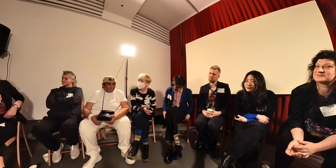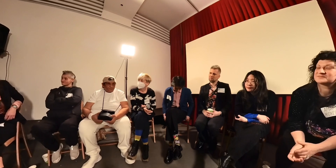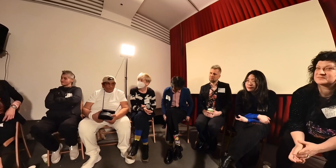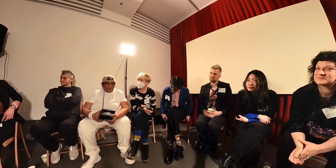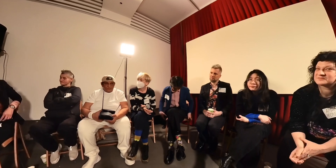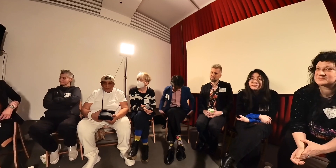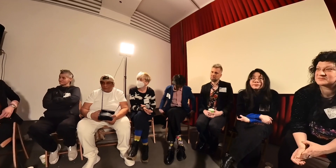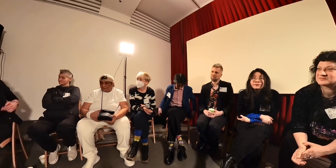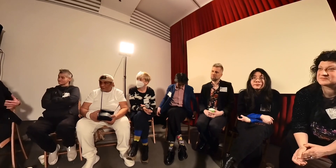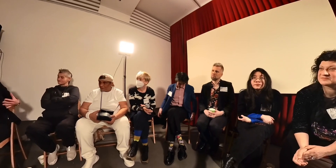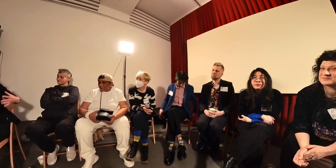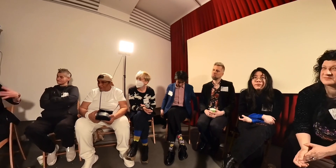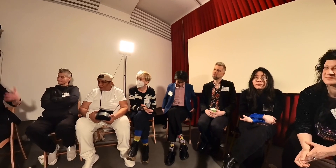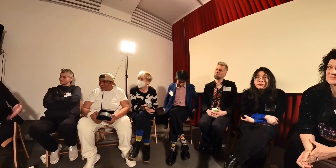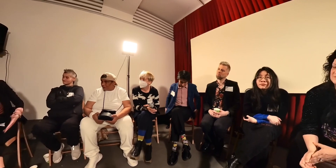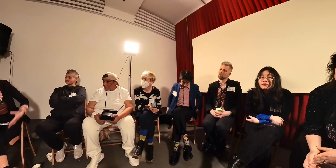různé